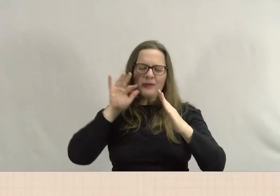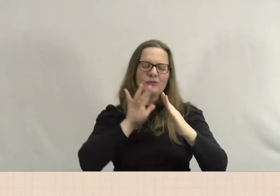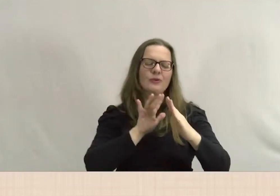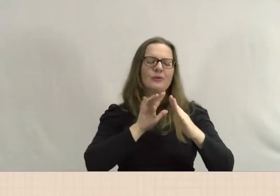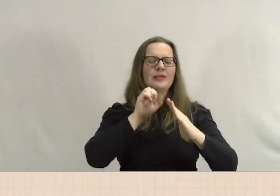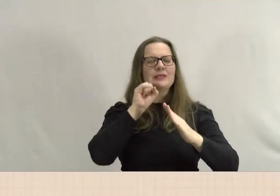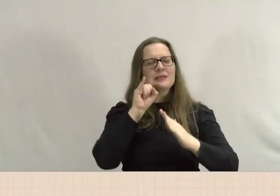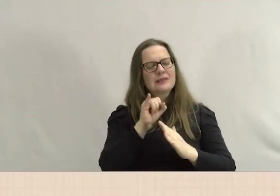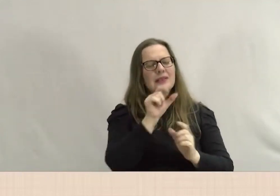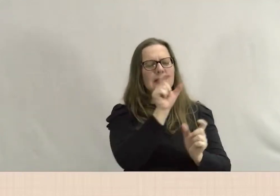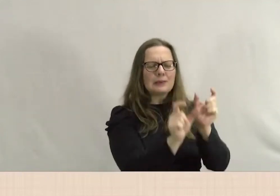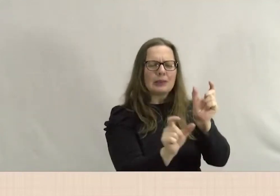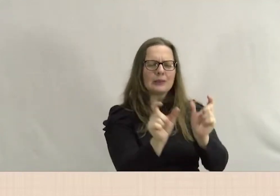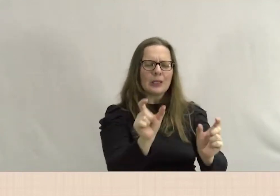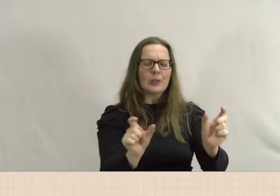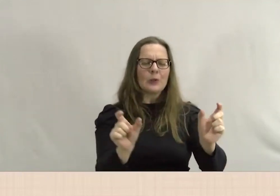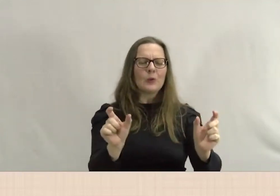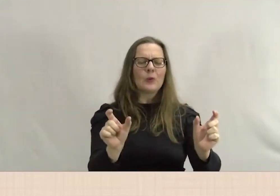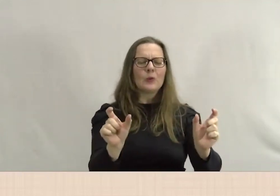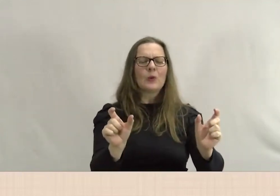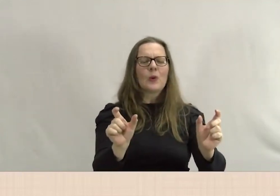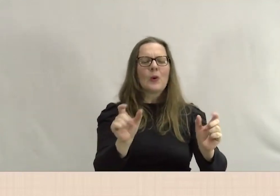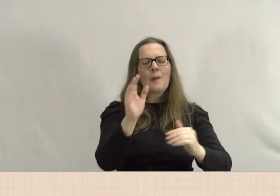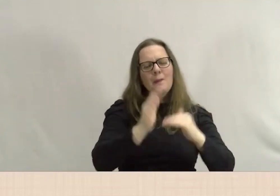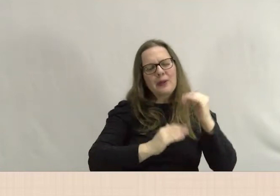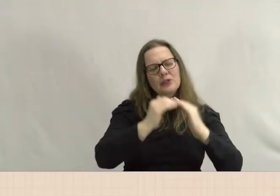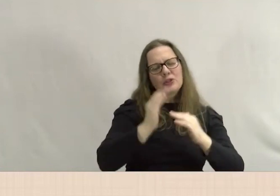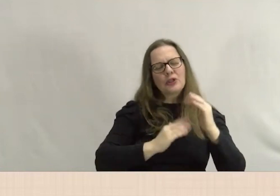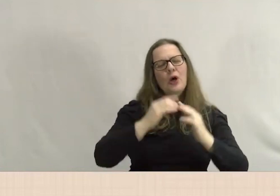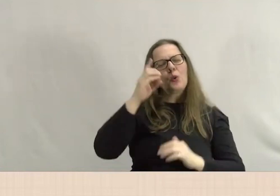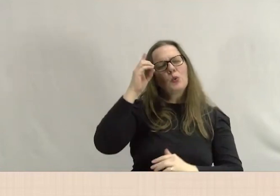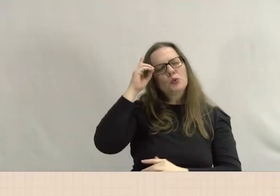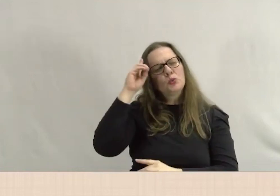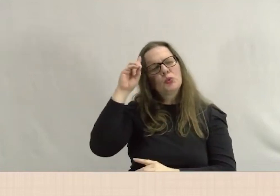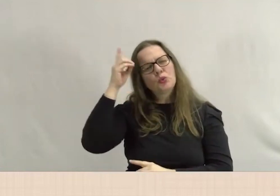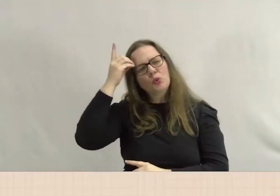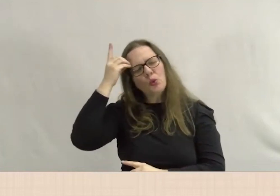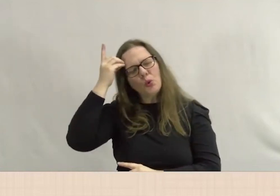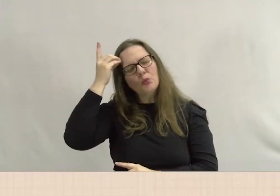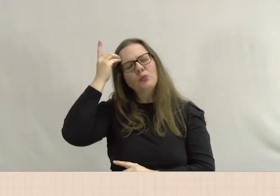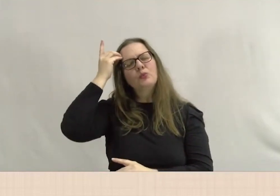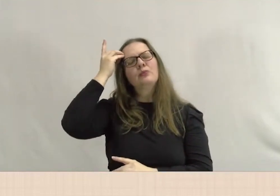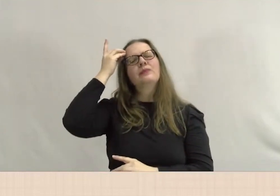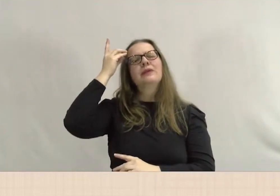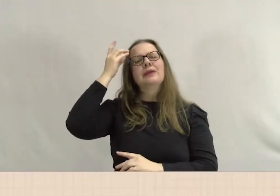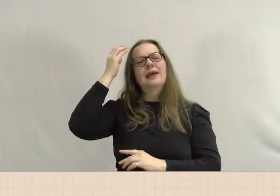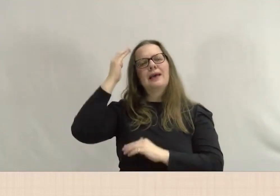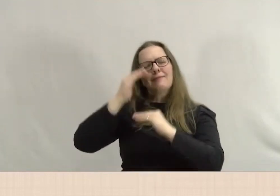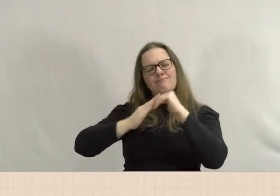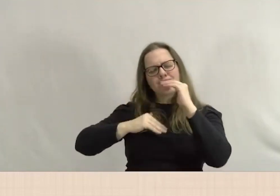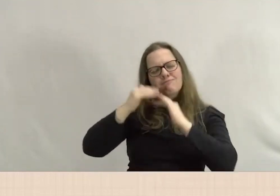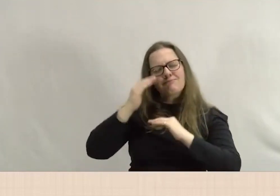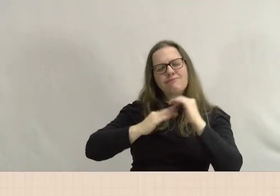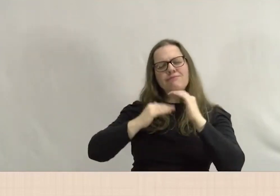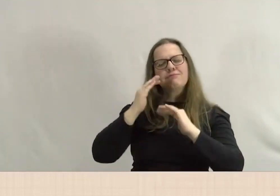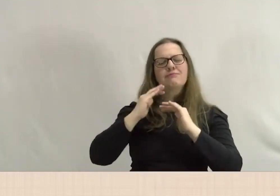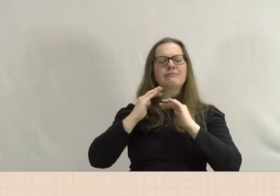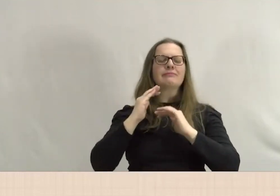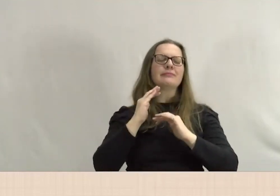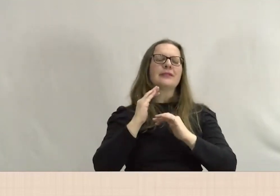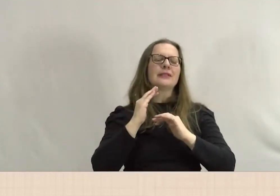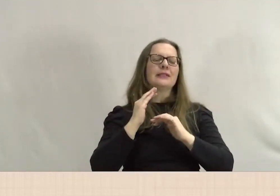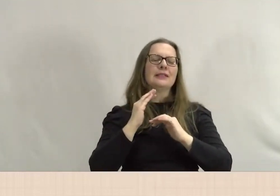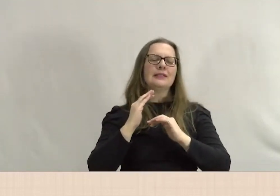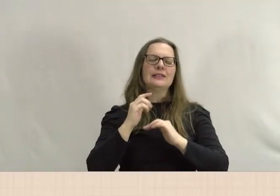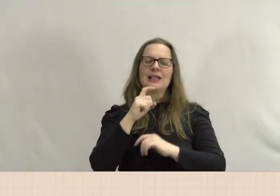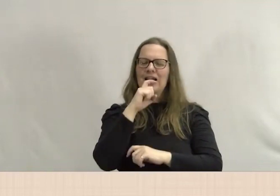Então Satanás provocou isso, provoca divisão no corpo, coloca disputas, invejas. Ó